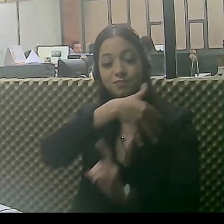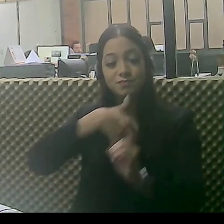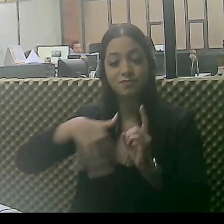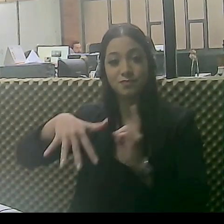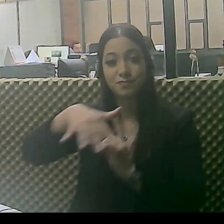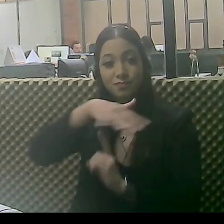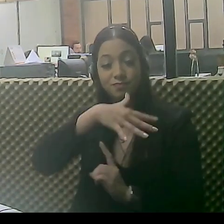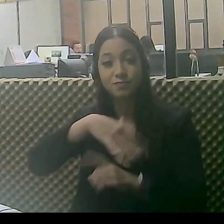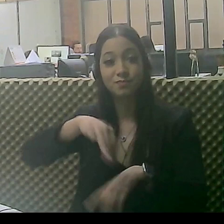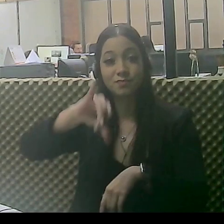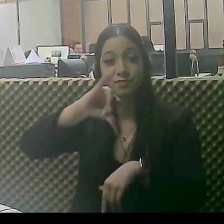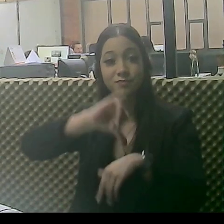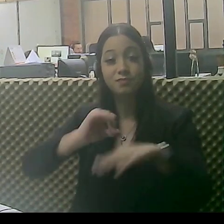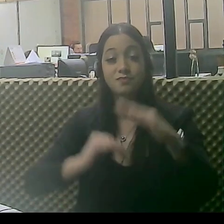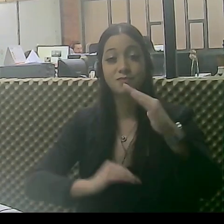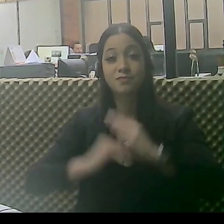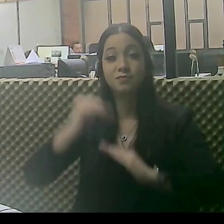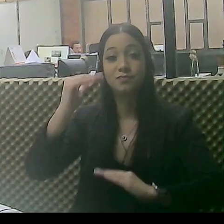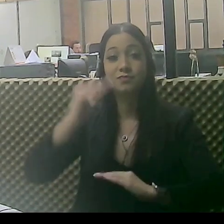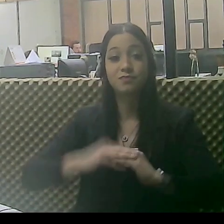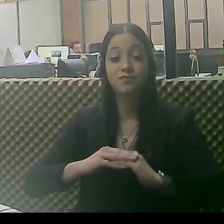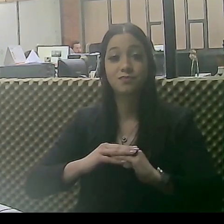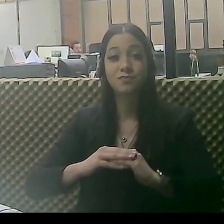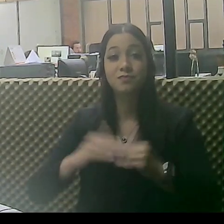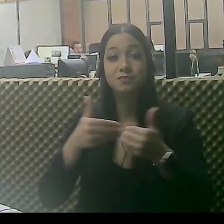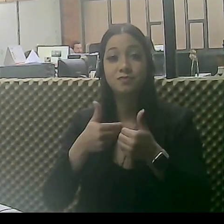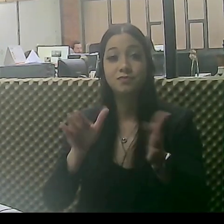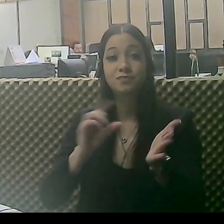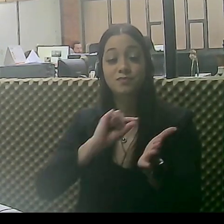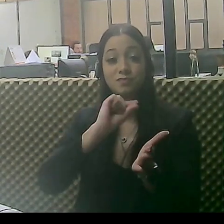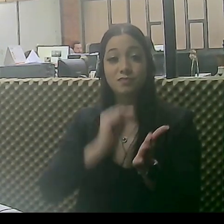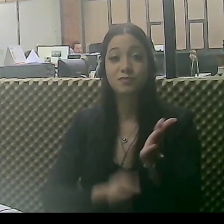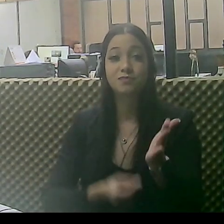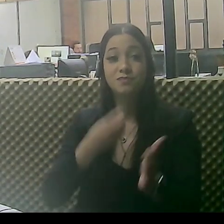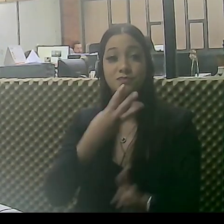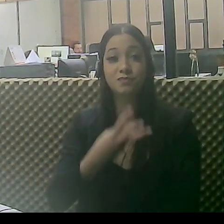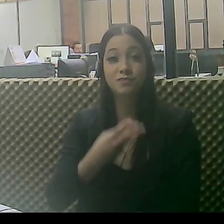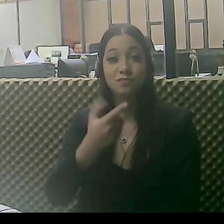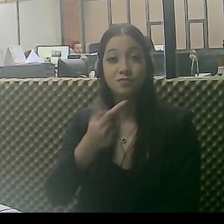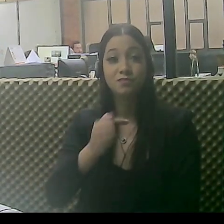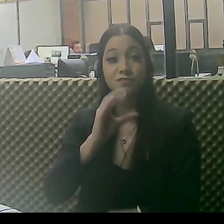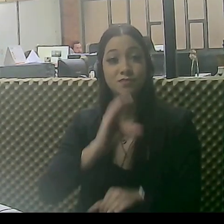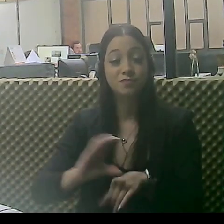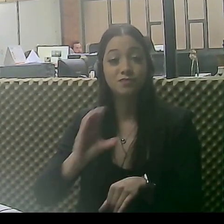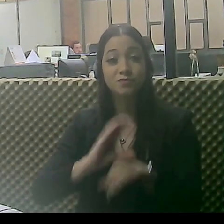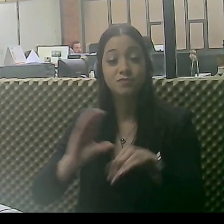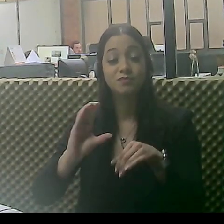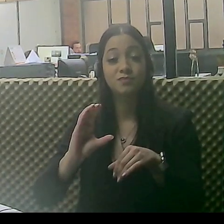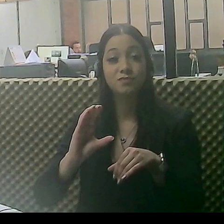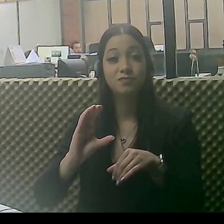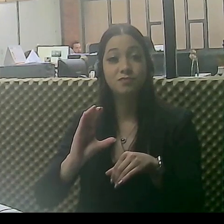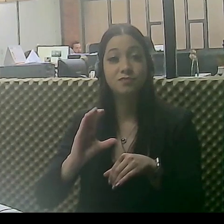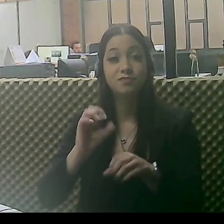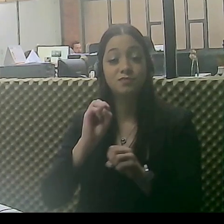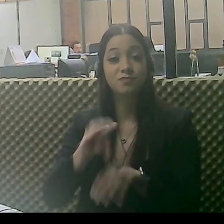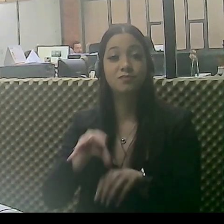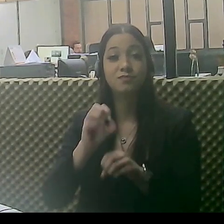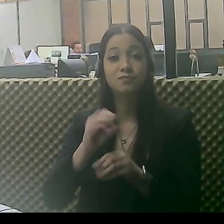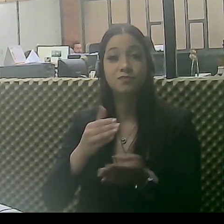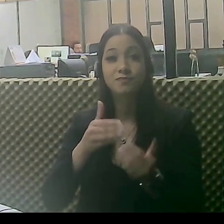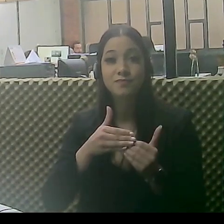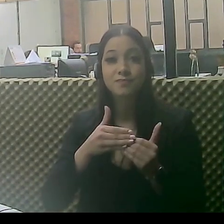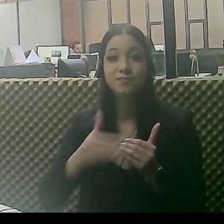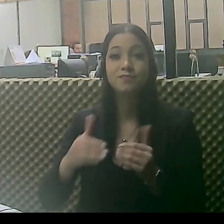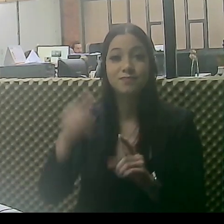Social, os centros profissionalizantes estão com inscrições abertas para 37 capacitações que serão ministradas a